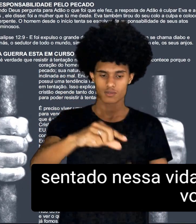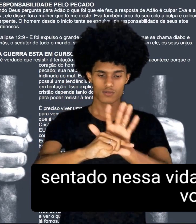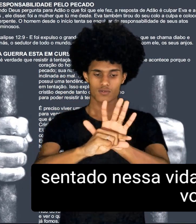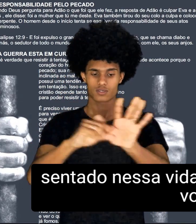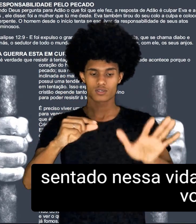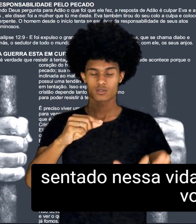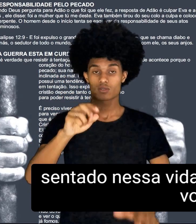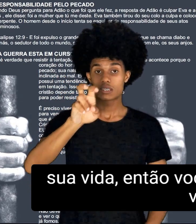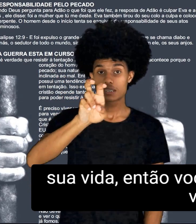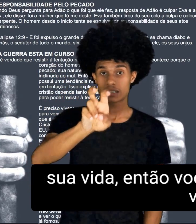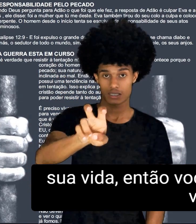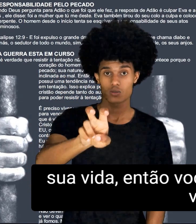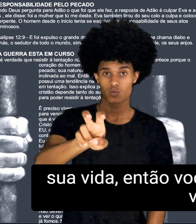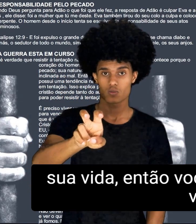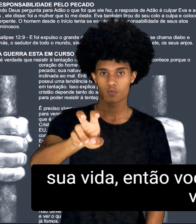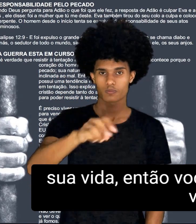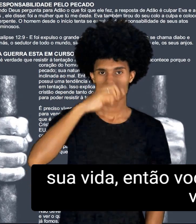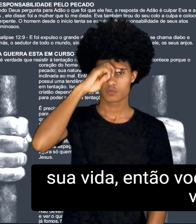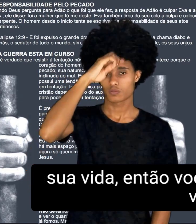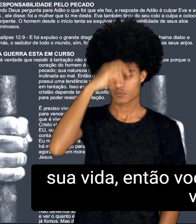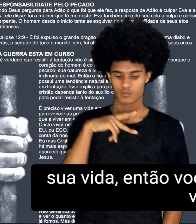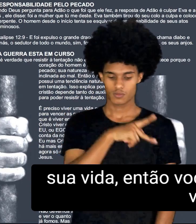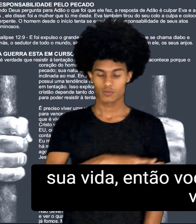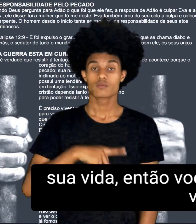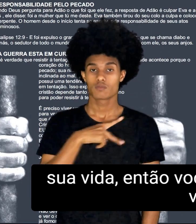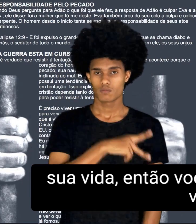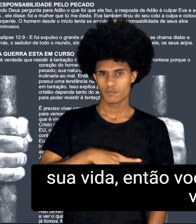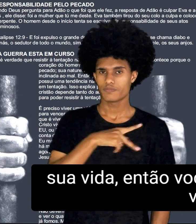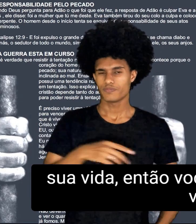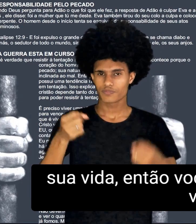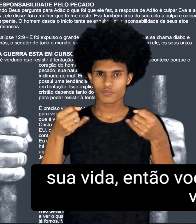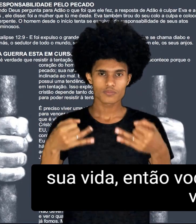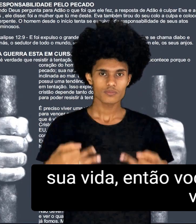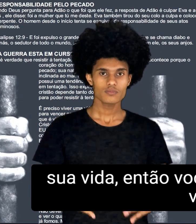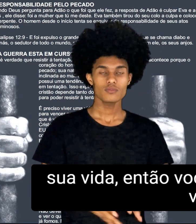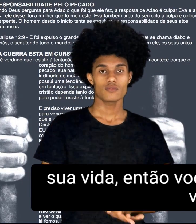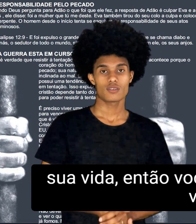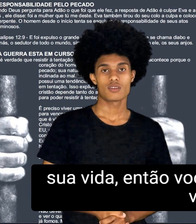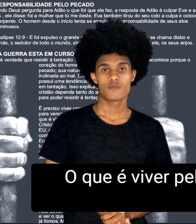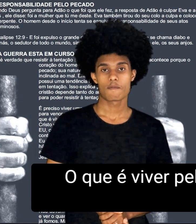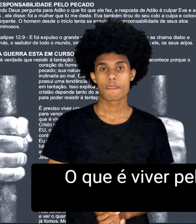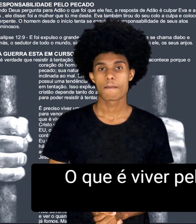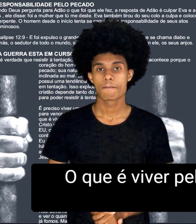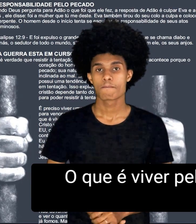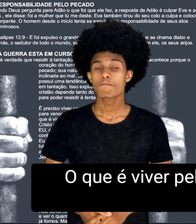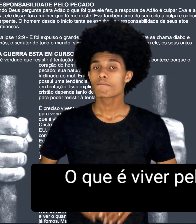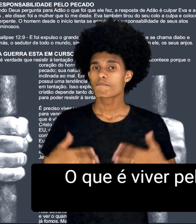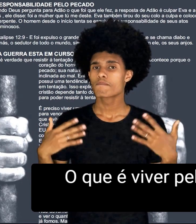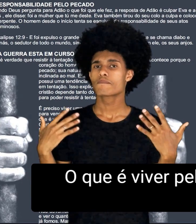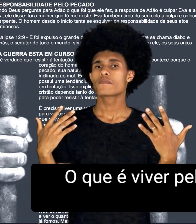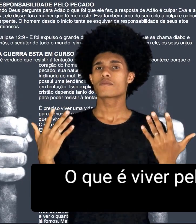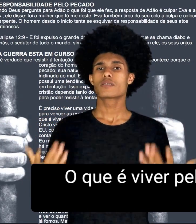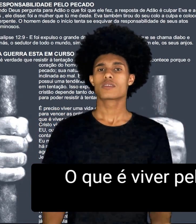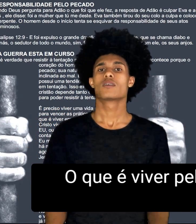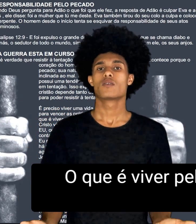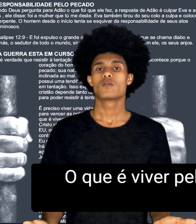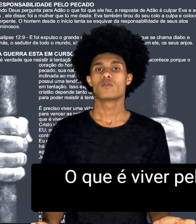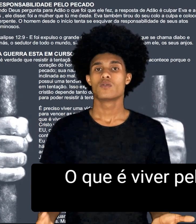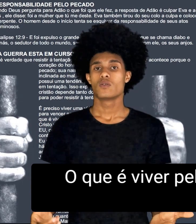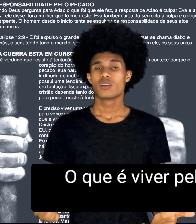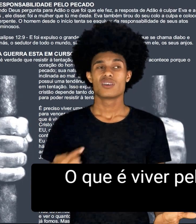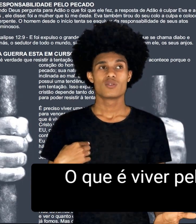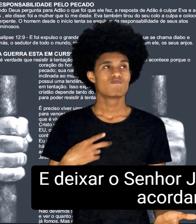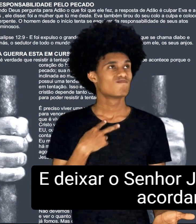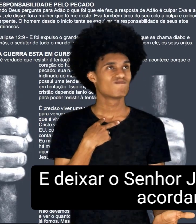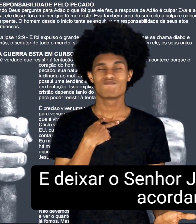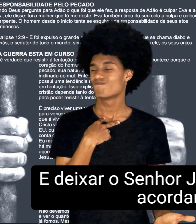vida. E se você governa a sua vida, então você está suscetível a cometer vários erros. O que é viver pela graça? O que é viver em espírito? Né?